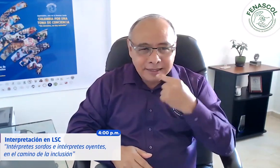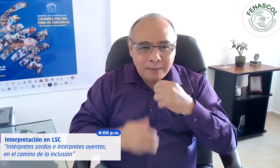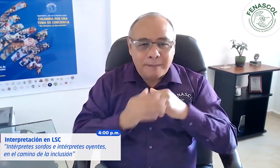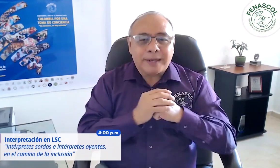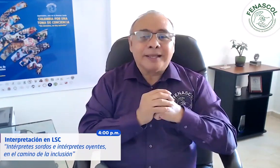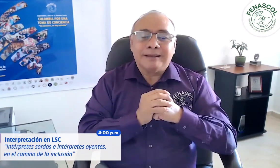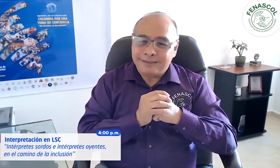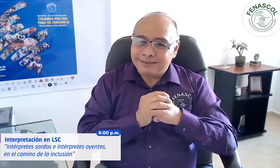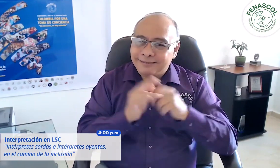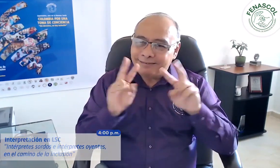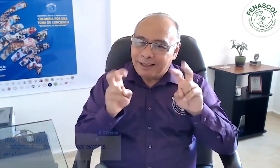16 de septiembre.